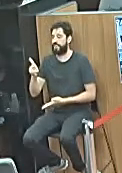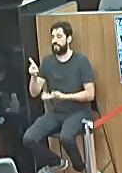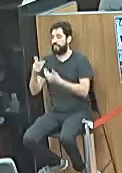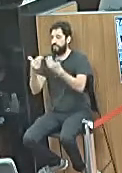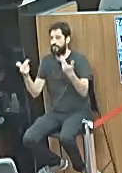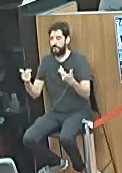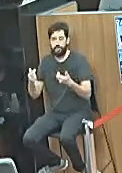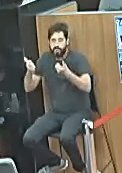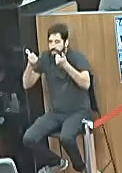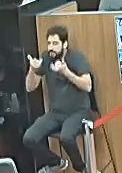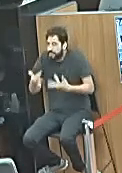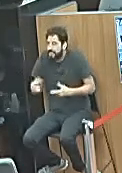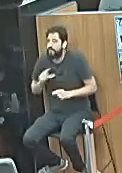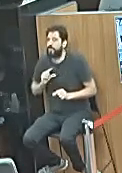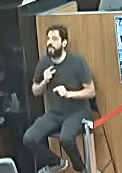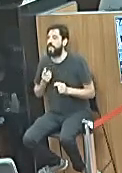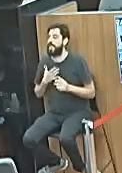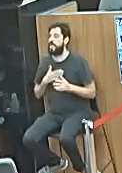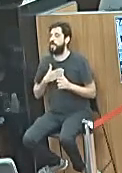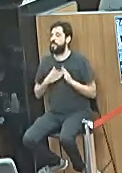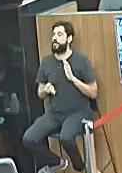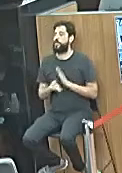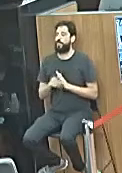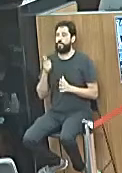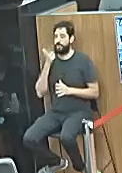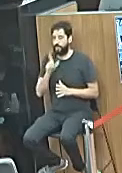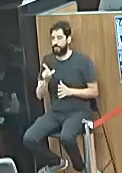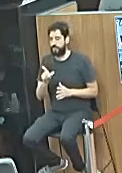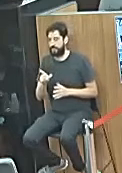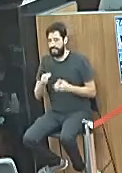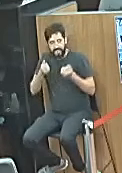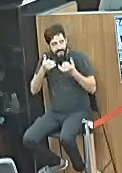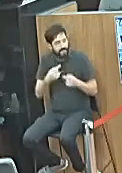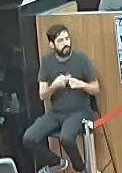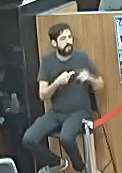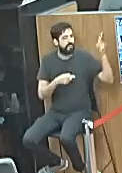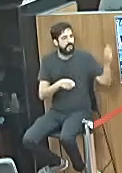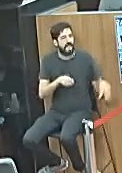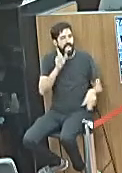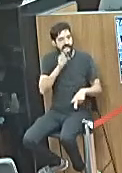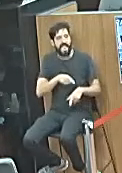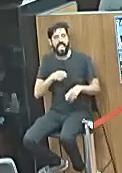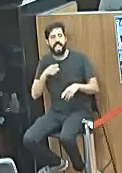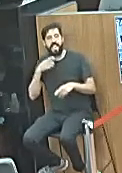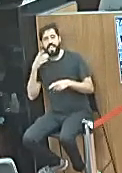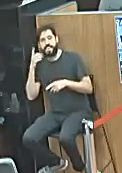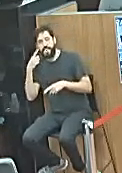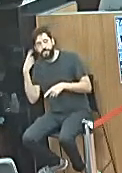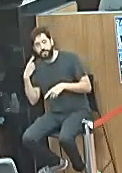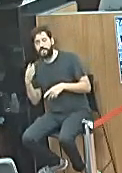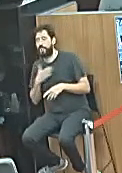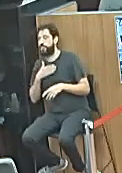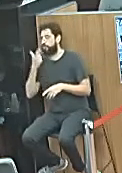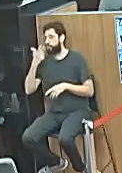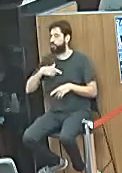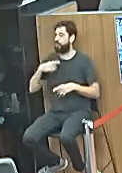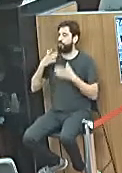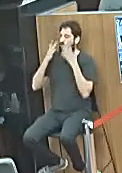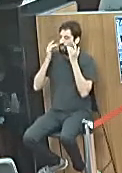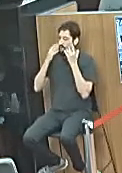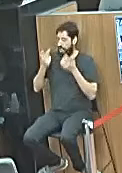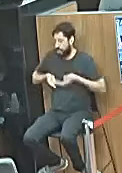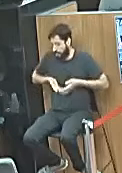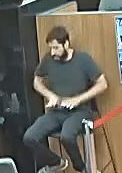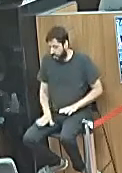explica vocação ninguém explica por que o senhor deputado ou porque eu sou de teatro a gente nasce a gente passa uma